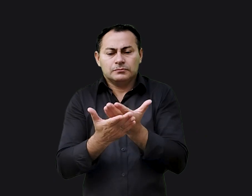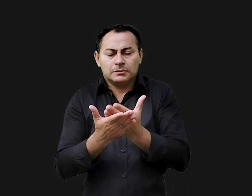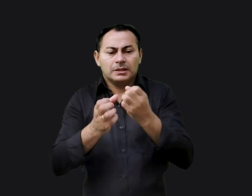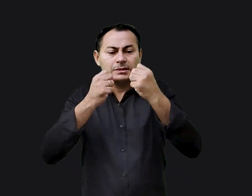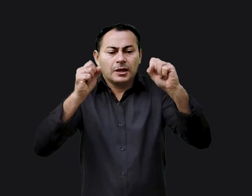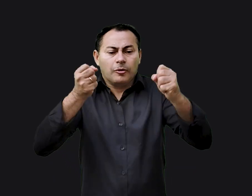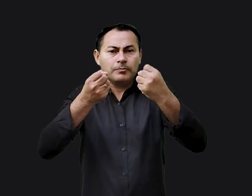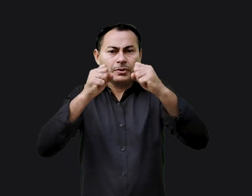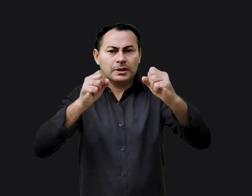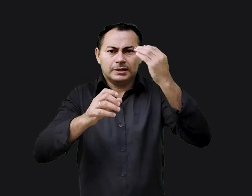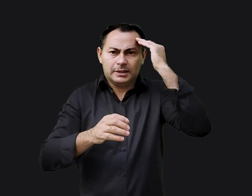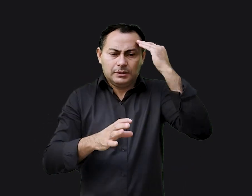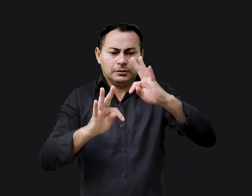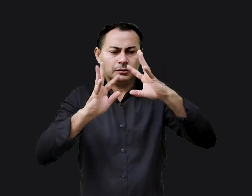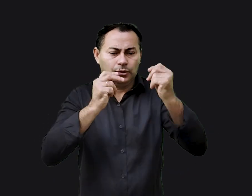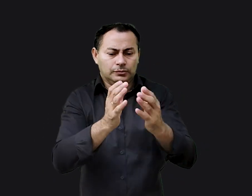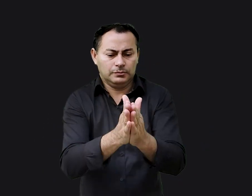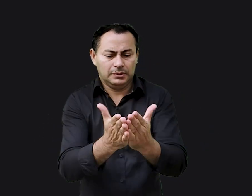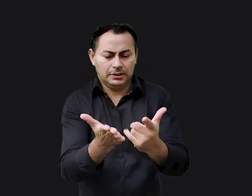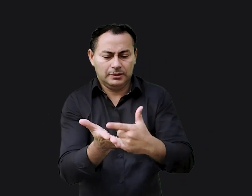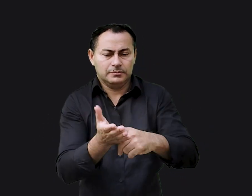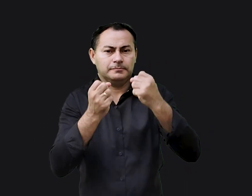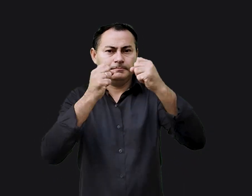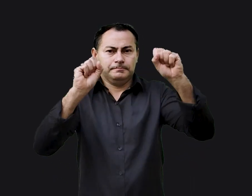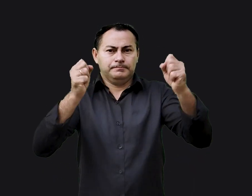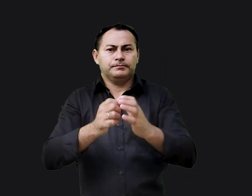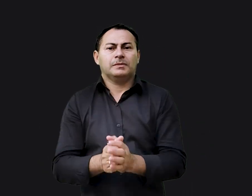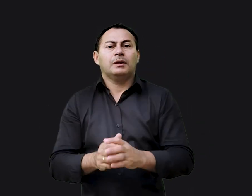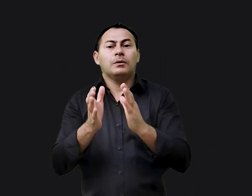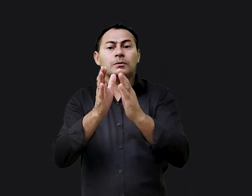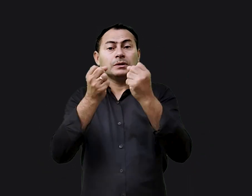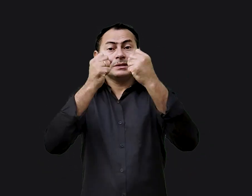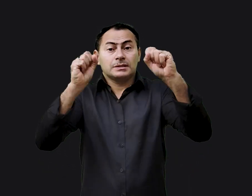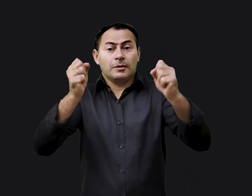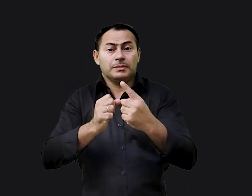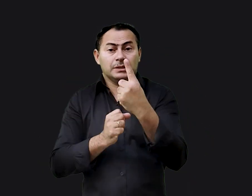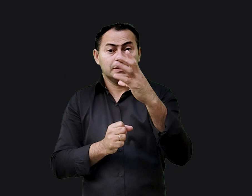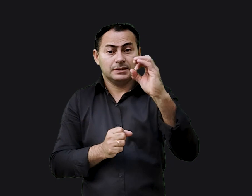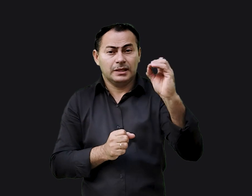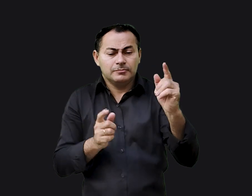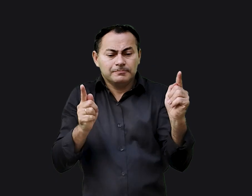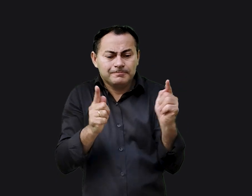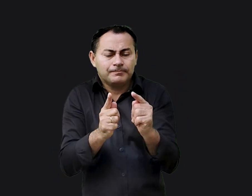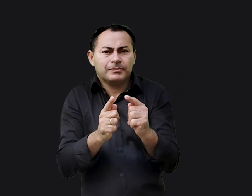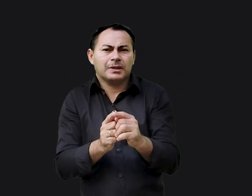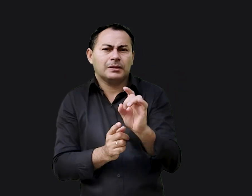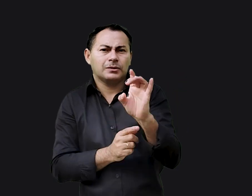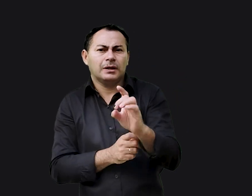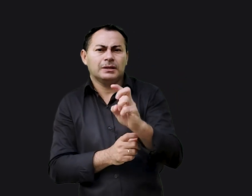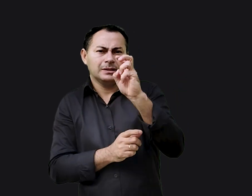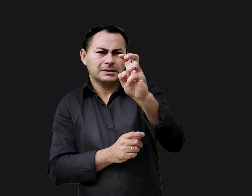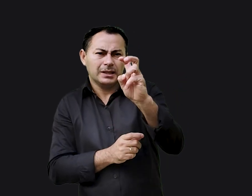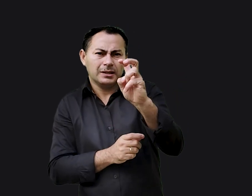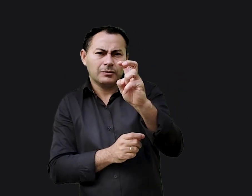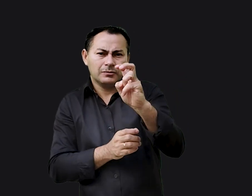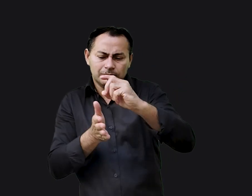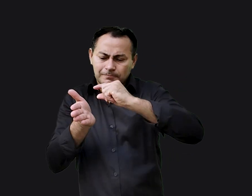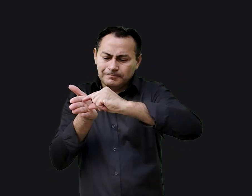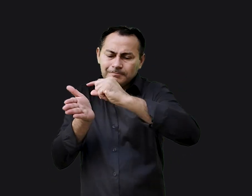para que entendamos todo o livro de Salmos o Salmo 100 mesmo sendo curto com apenas cinco